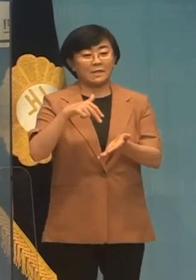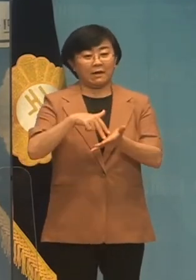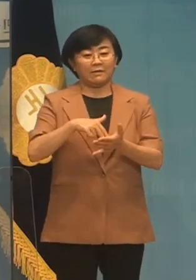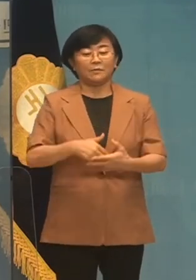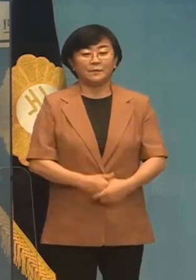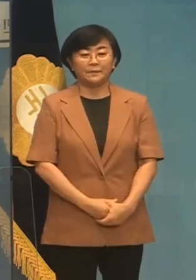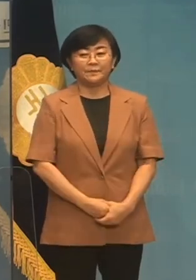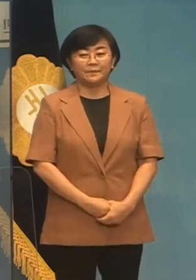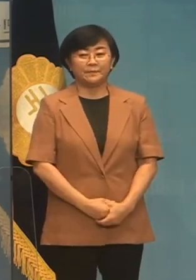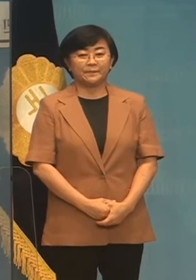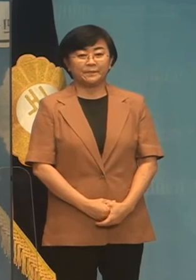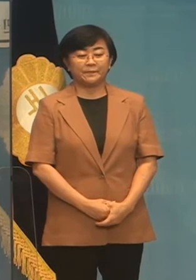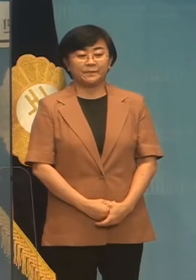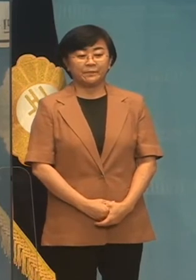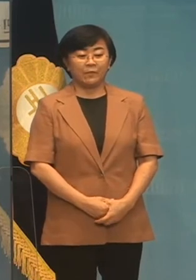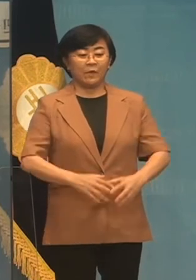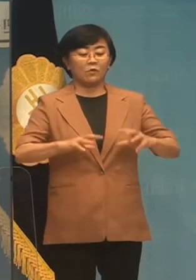있습니다.